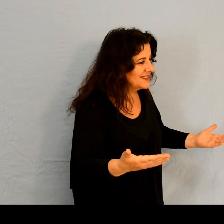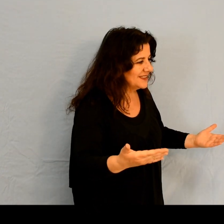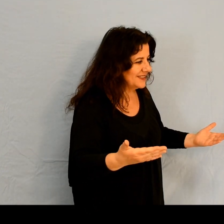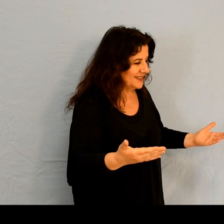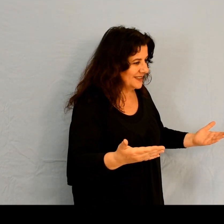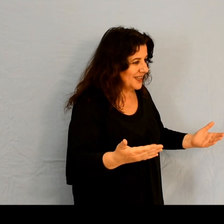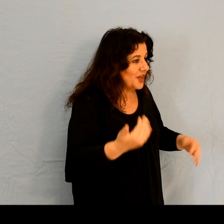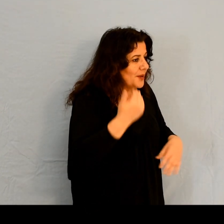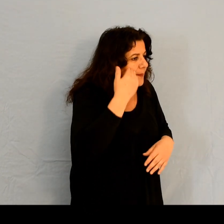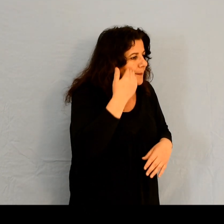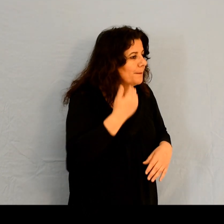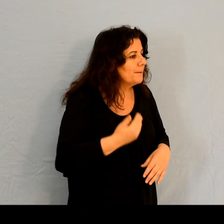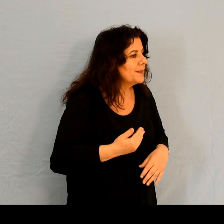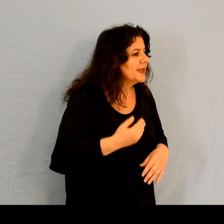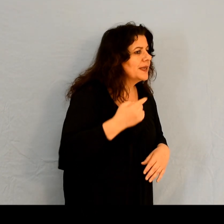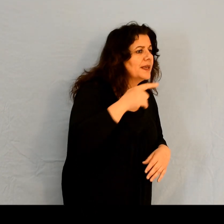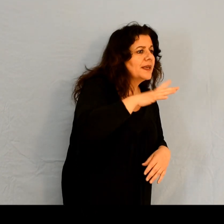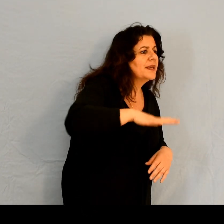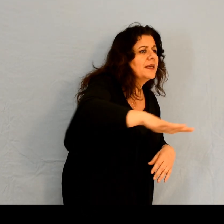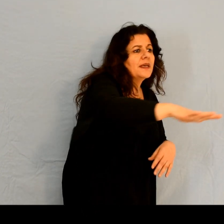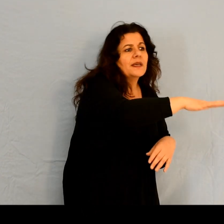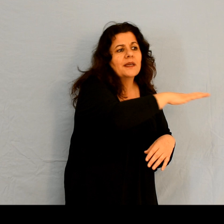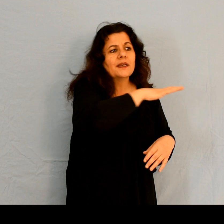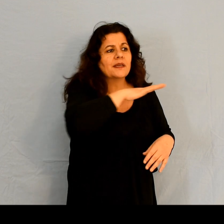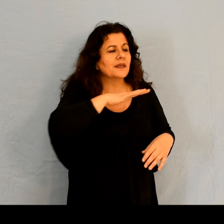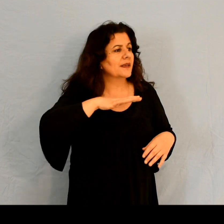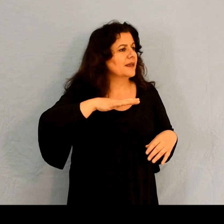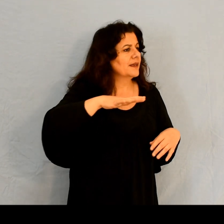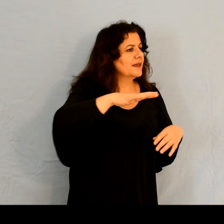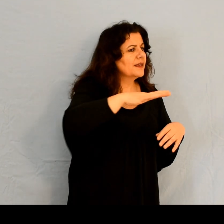Si tu fais disparaître de chez toi le joug,